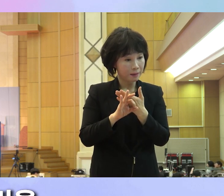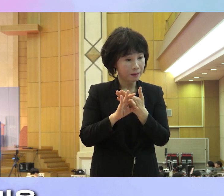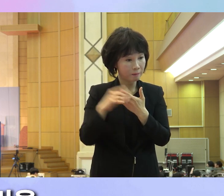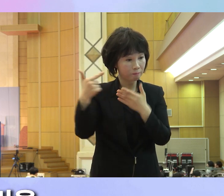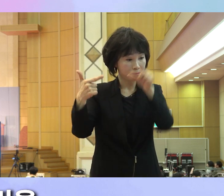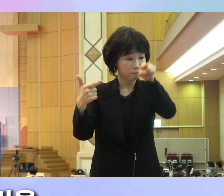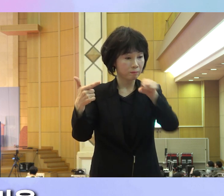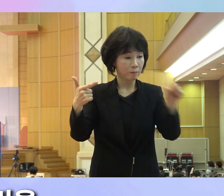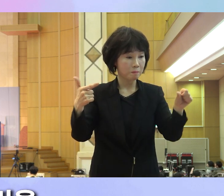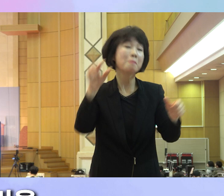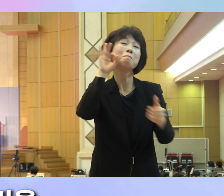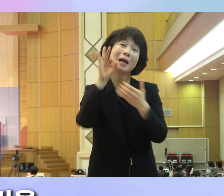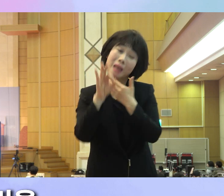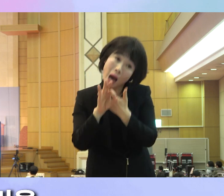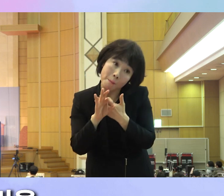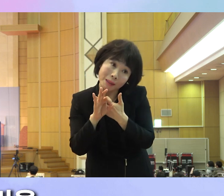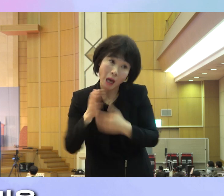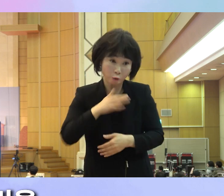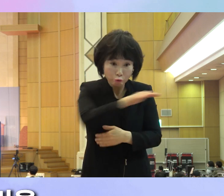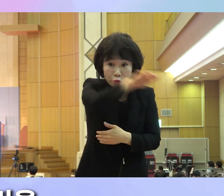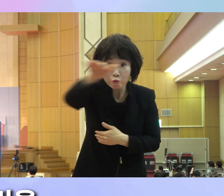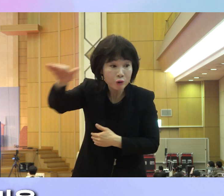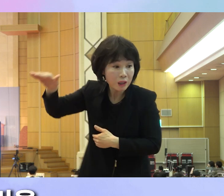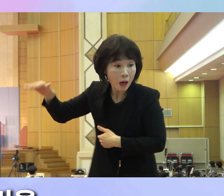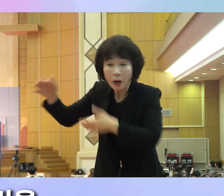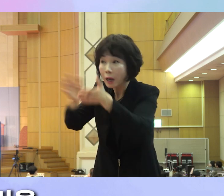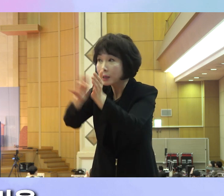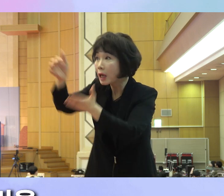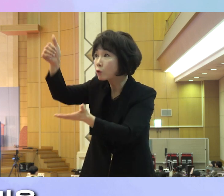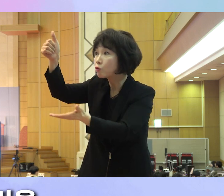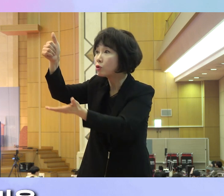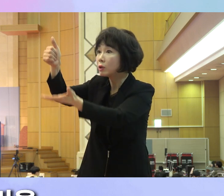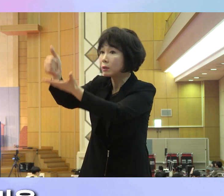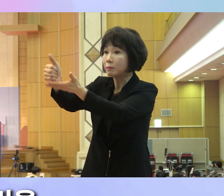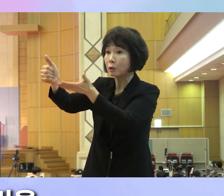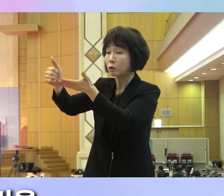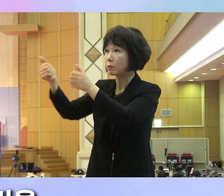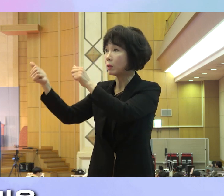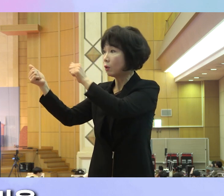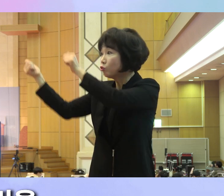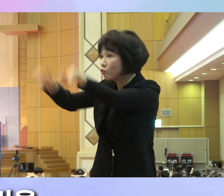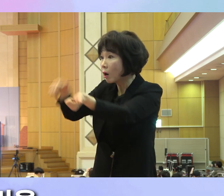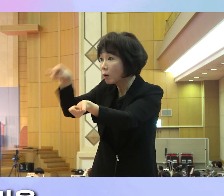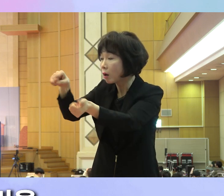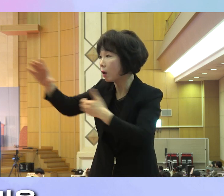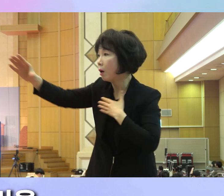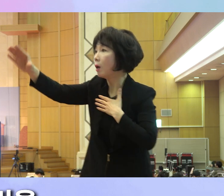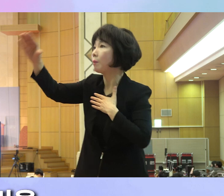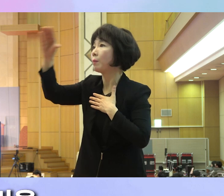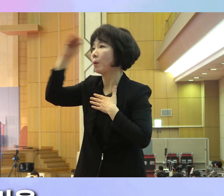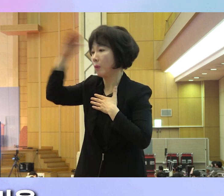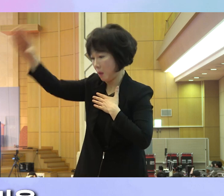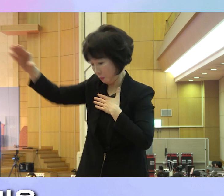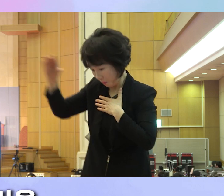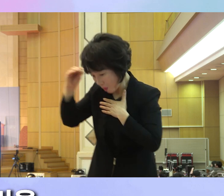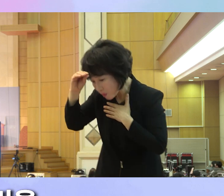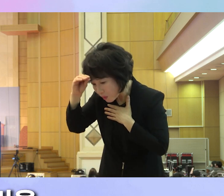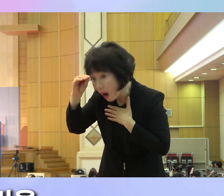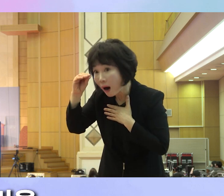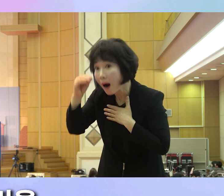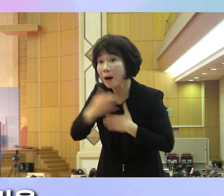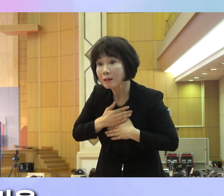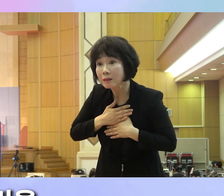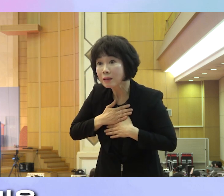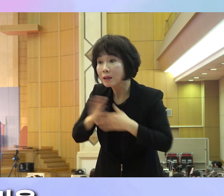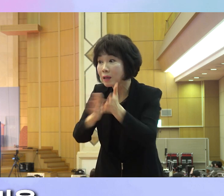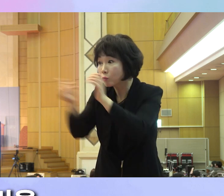6장 5절인데 만일 우리가 그의 죽으심을 본받아 만일 우리가 그의 죽으심을 본받아 예수님